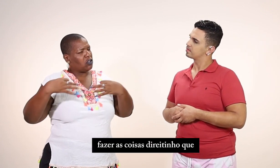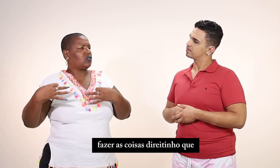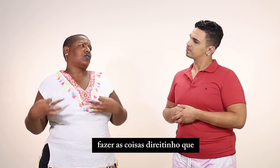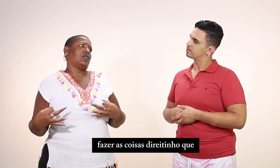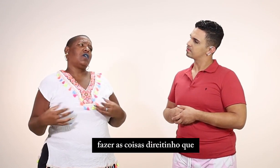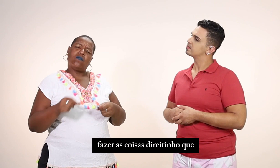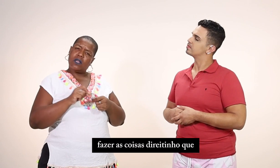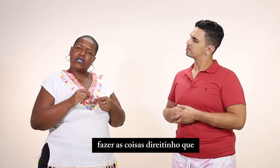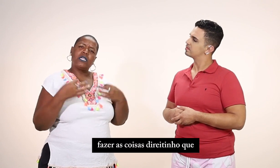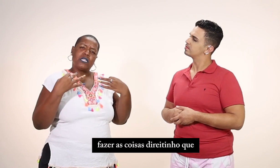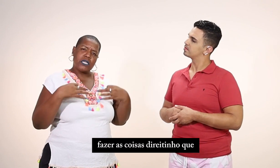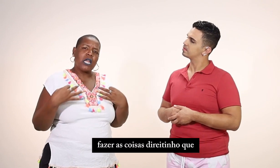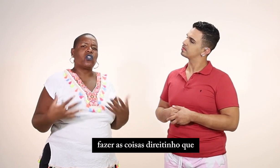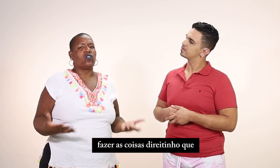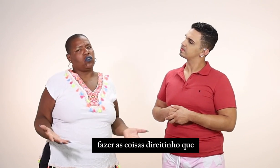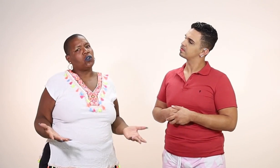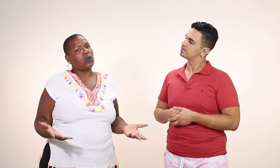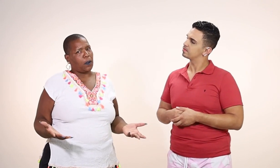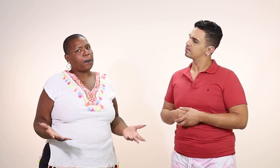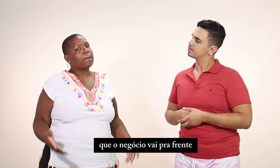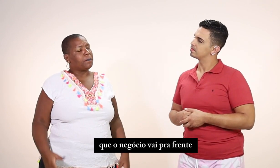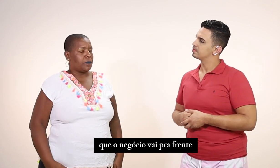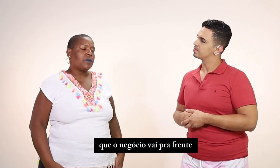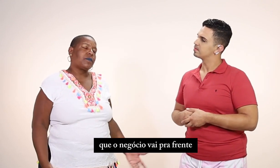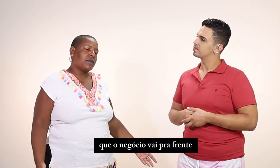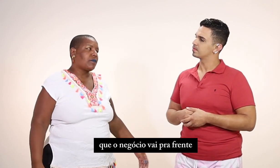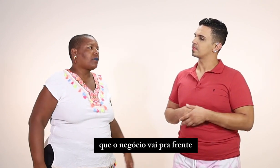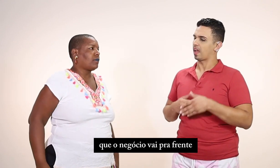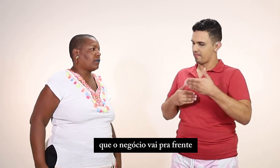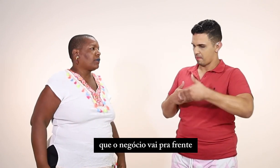as coisas direitinho, Que aí o anda. negócio vai pra frente.